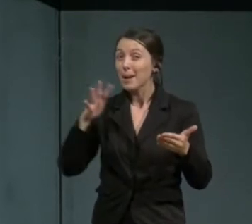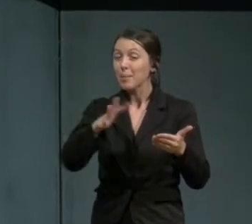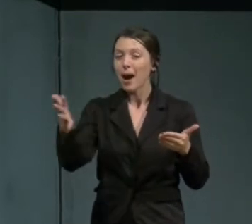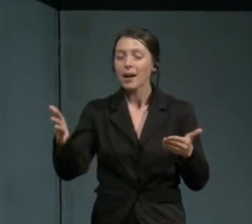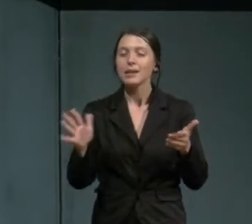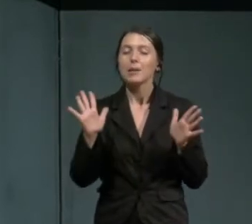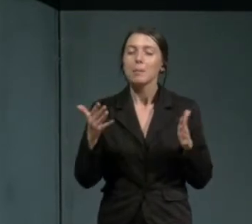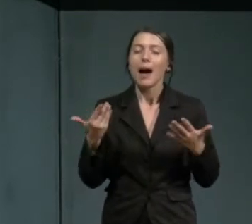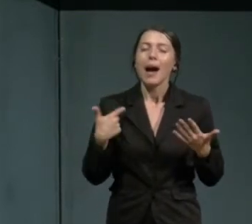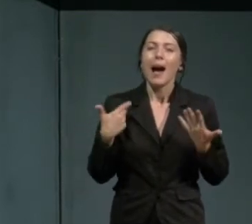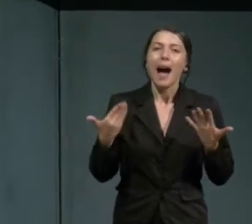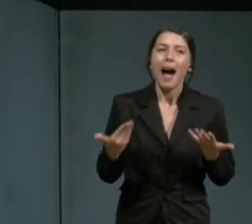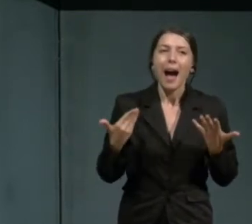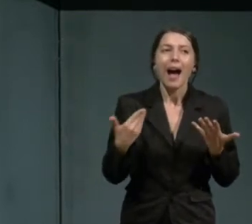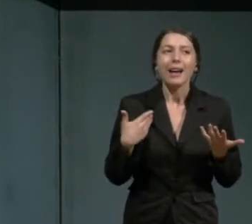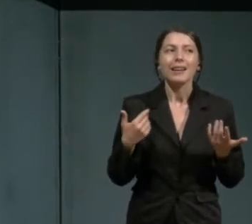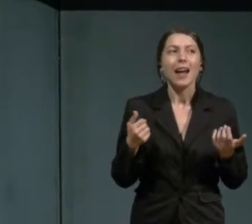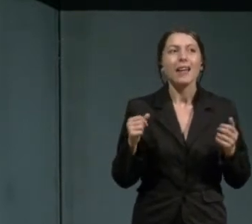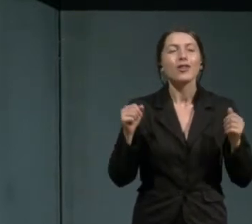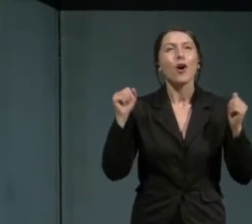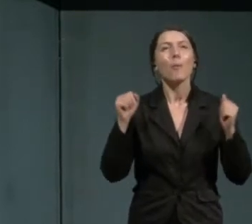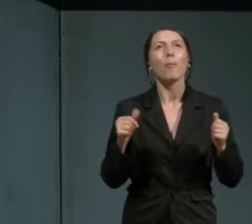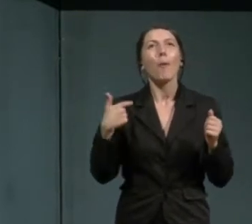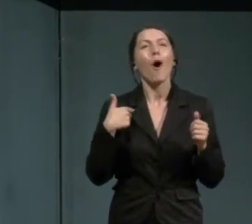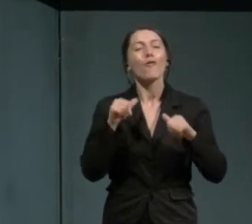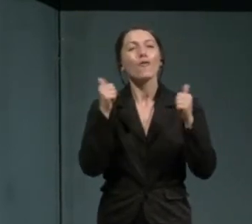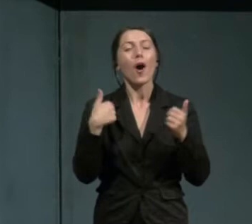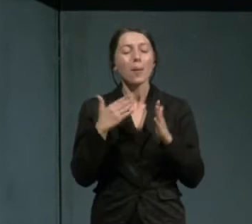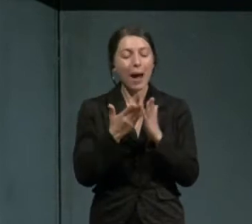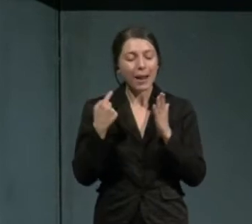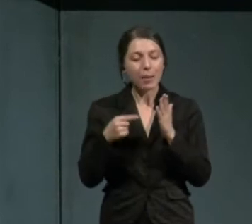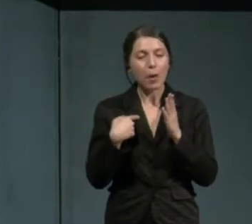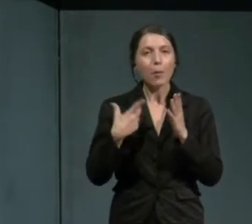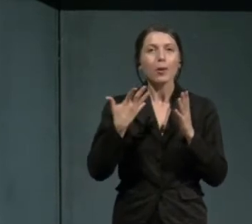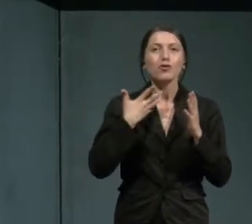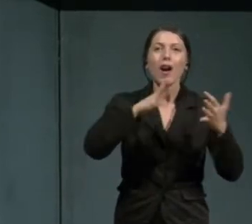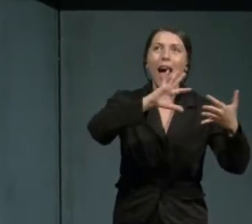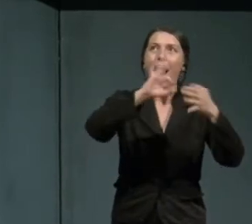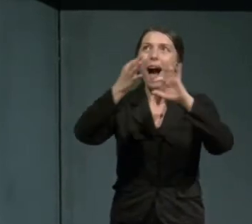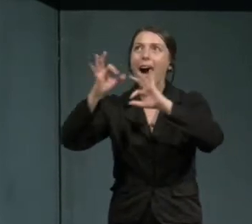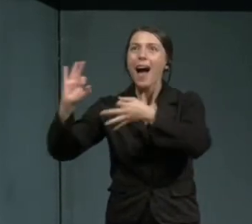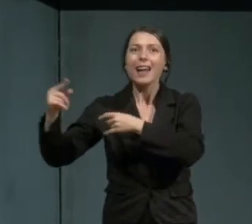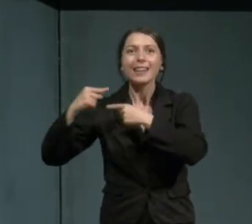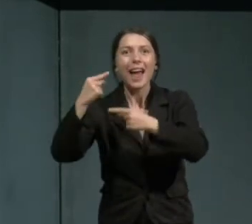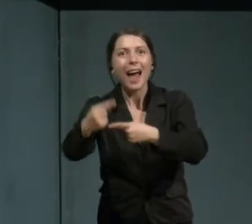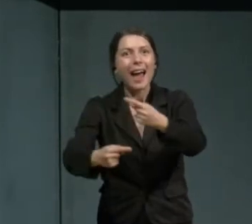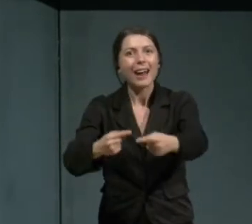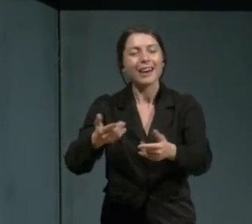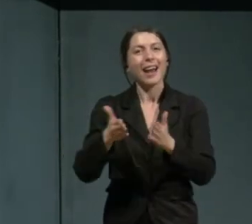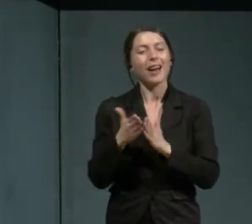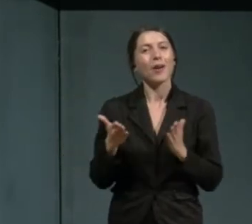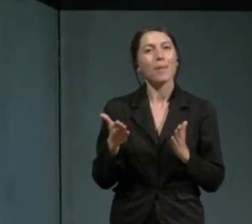permette però ora di ri situarlo in una sorta di catena di continuità di romanzi e qui c'è